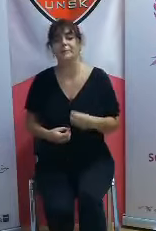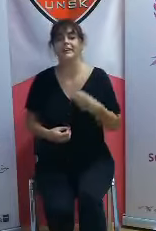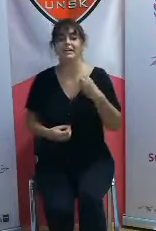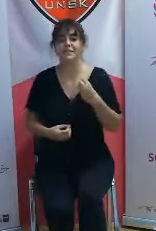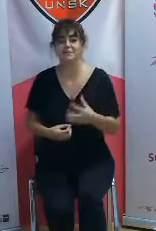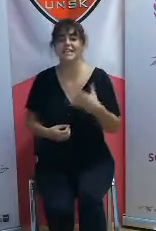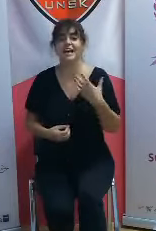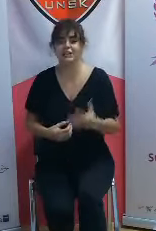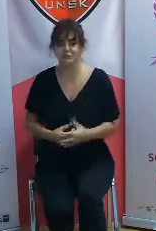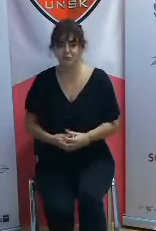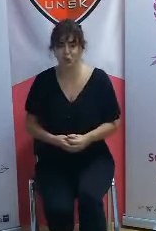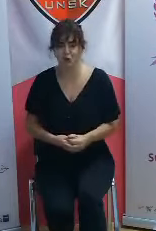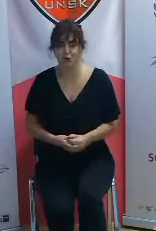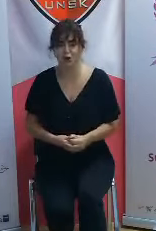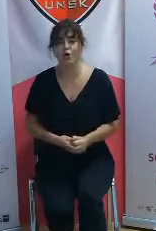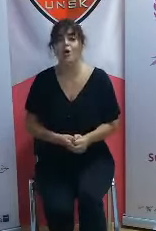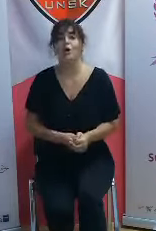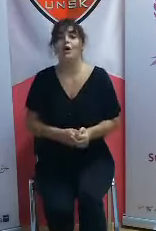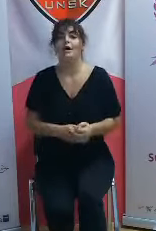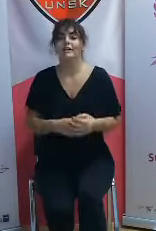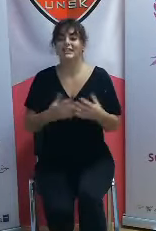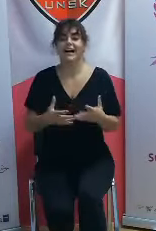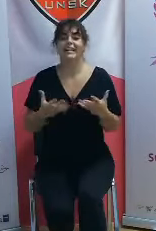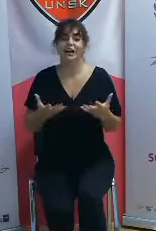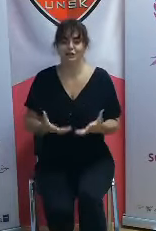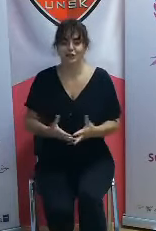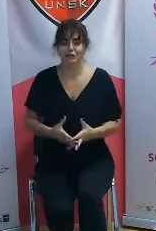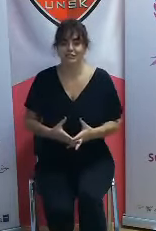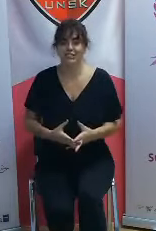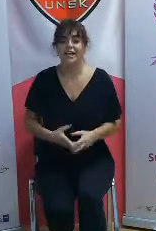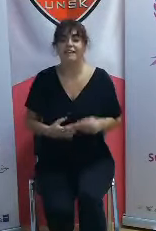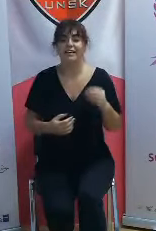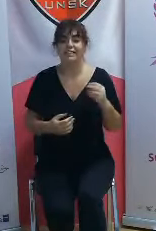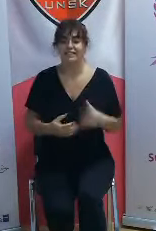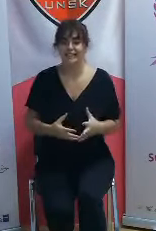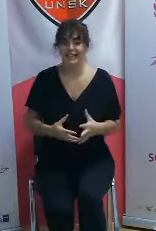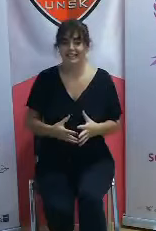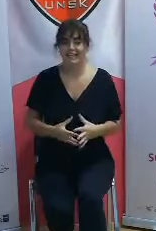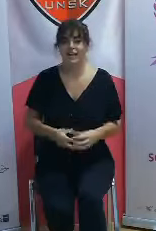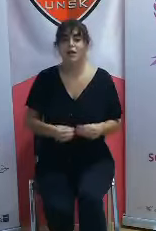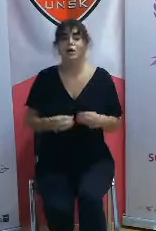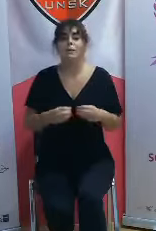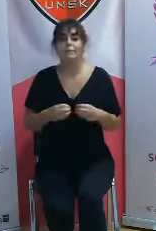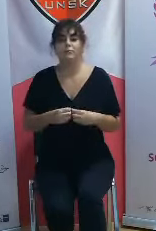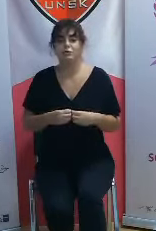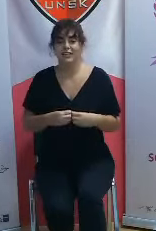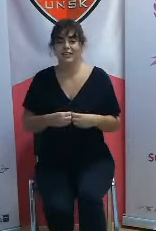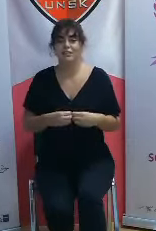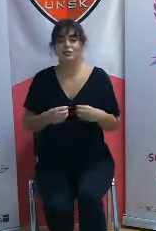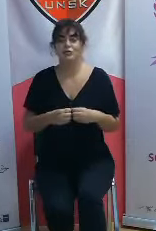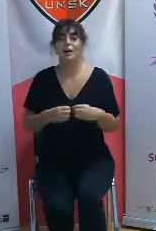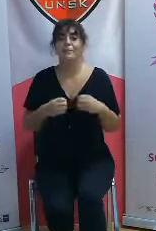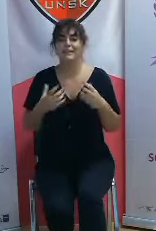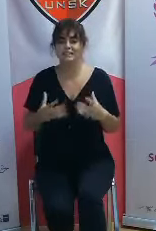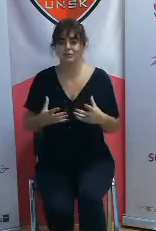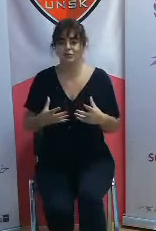mimiklerimiz bize yardımcı olur. Daha iyi anlaşılırız. Ve diğeri de, cümlelerimi lütfen basit